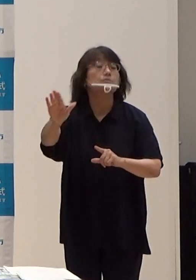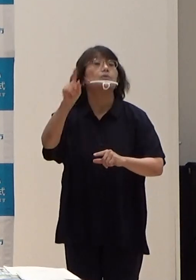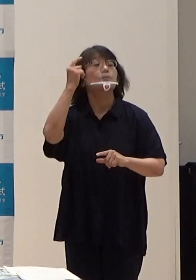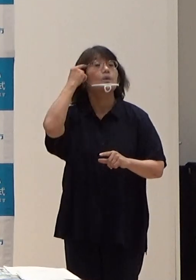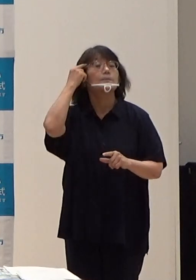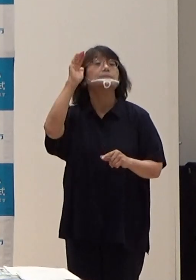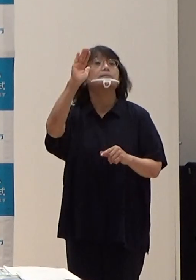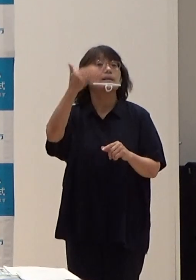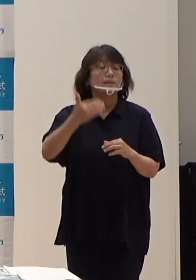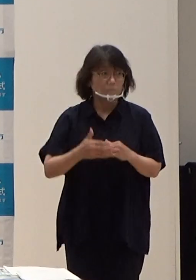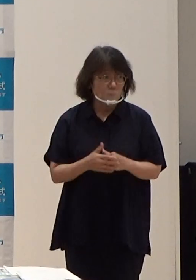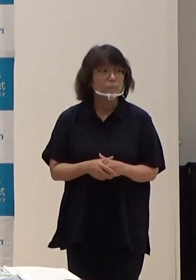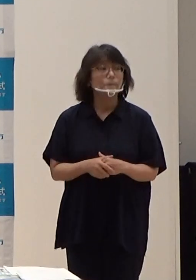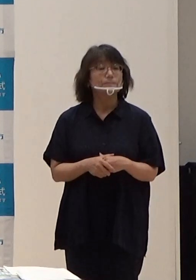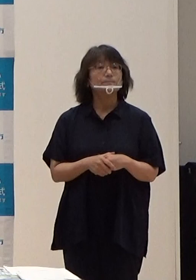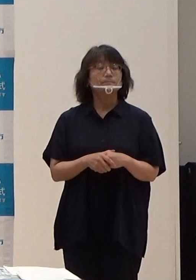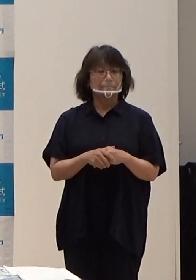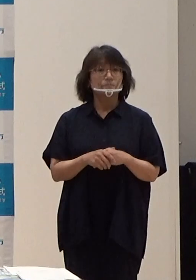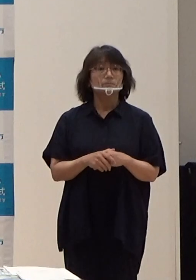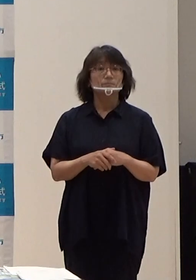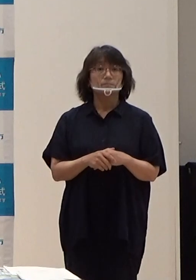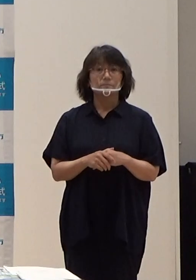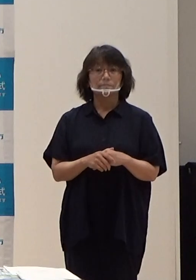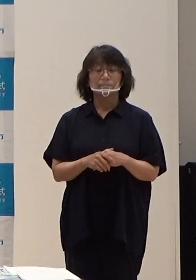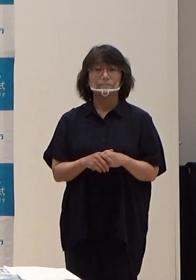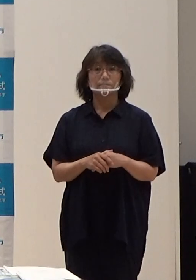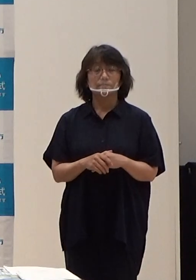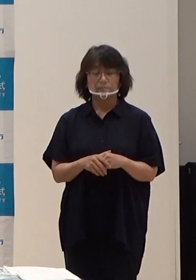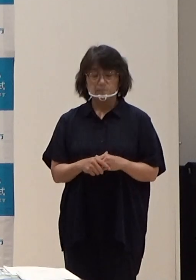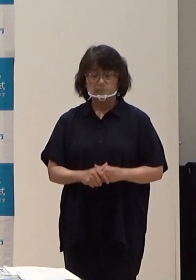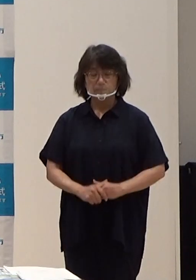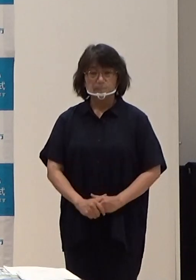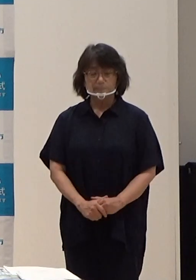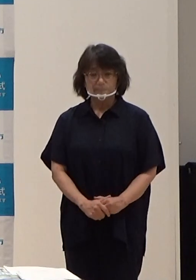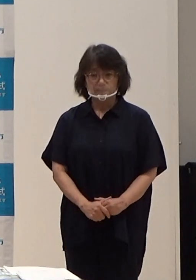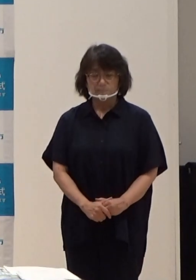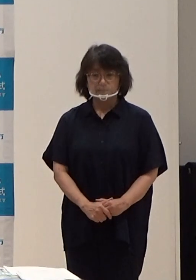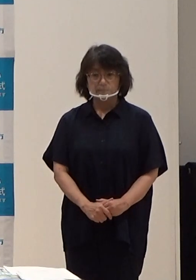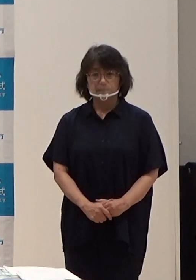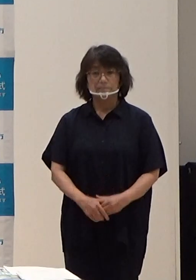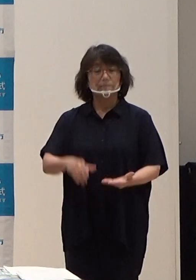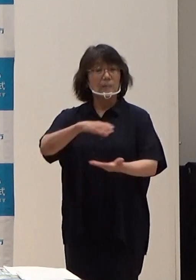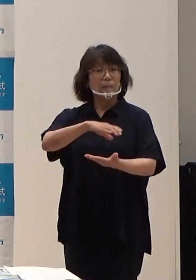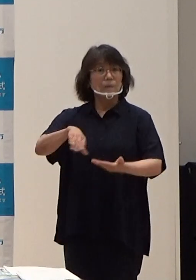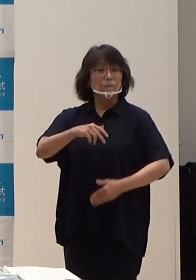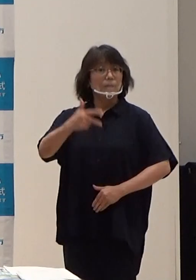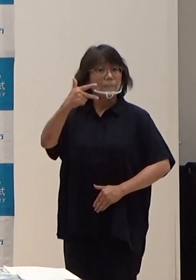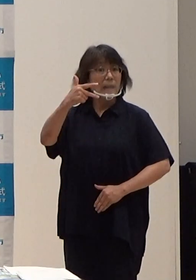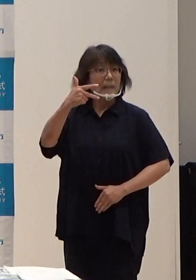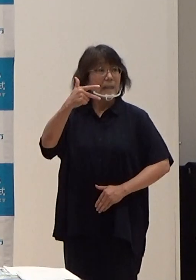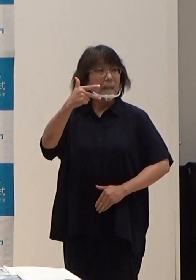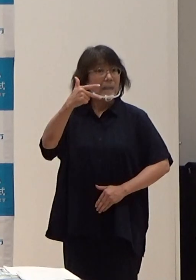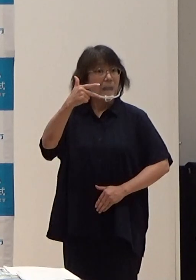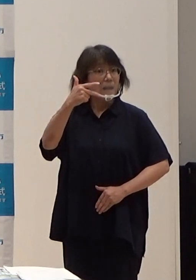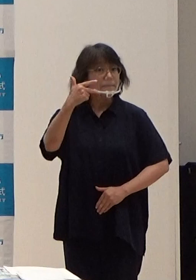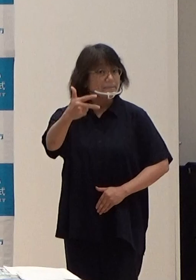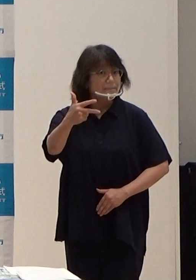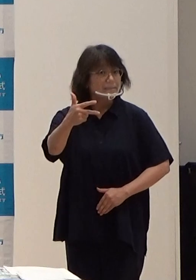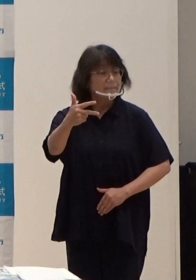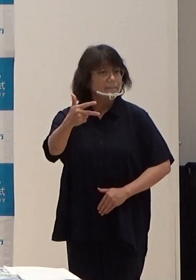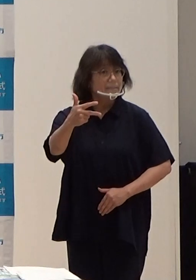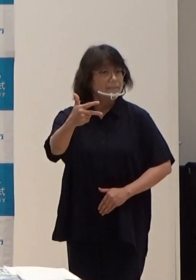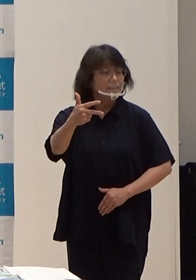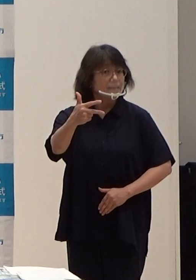ちょっと先走った話で恐縮なんですけれども、郡山市も他人事ではいられない状況っていうのがこれ